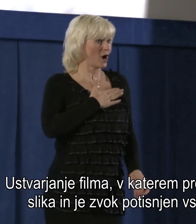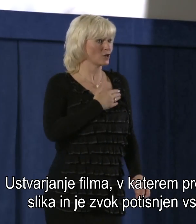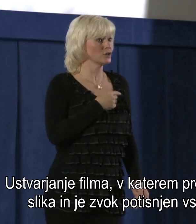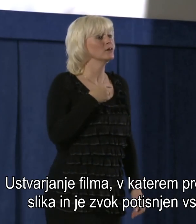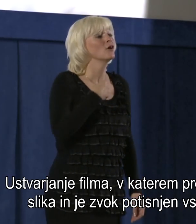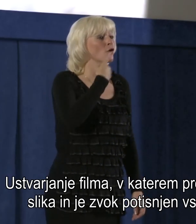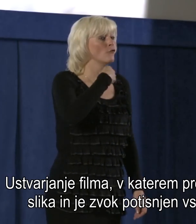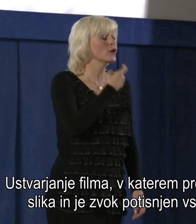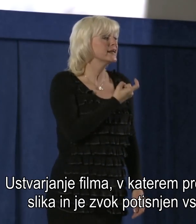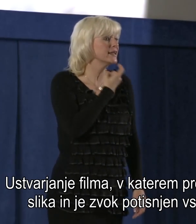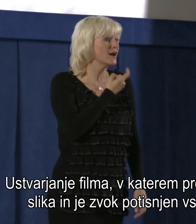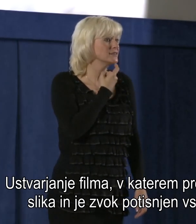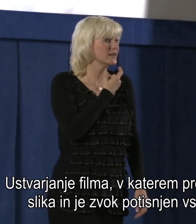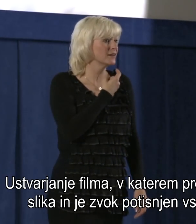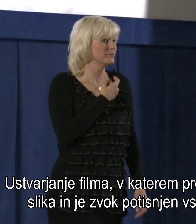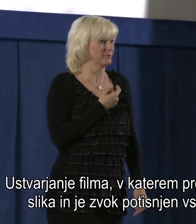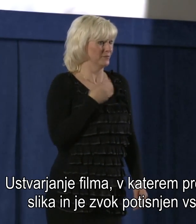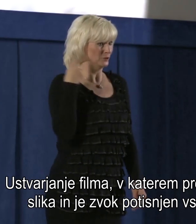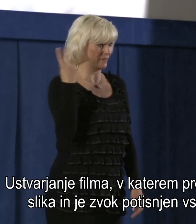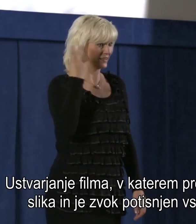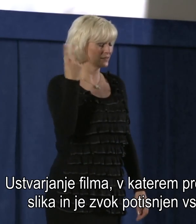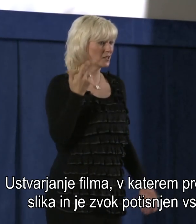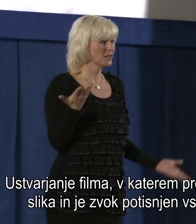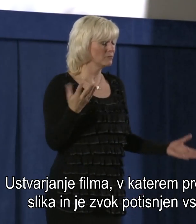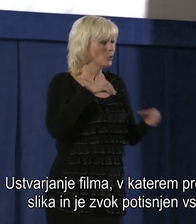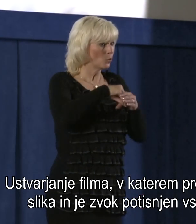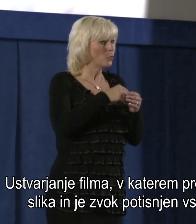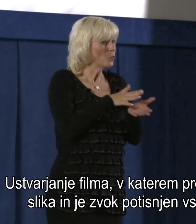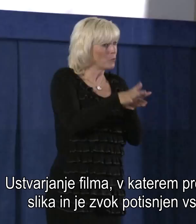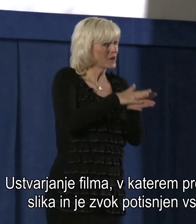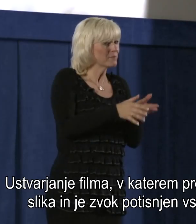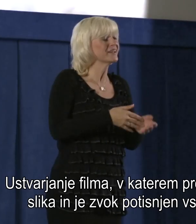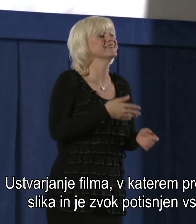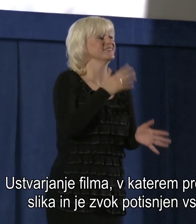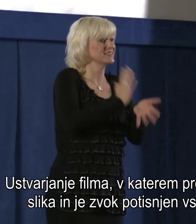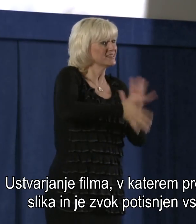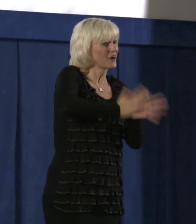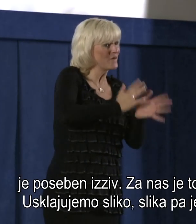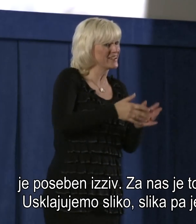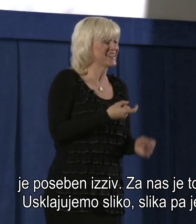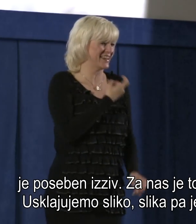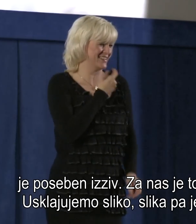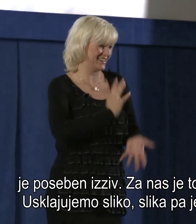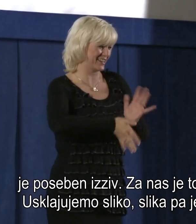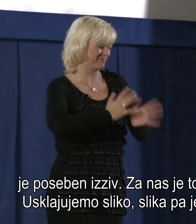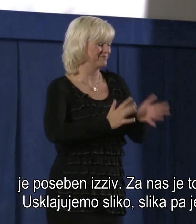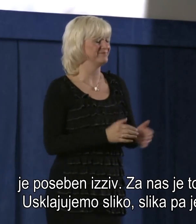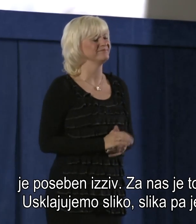bomo prikazali filme, ki so jih ustvarili gluhi in naglušni iz cele Slovenije. Njihov pogovorni jezik je